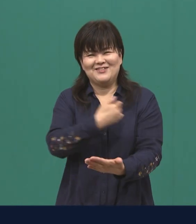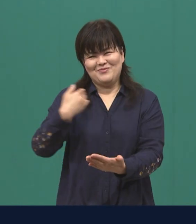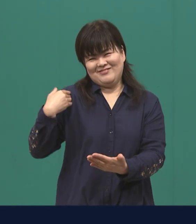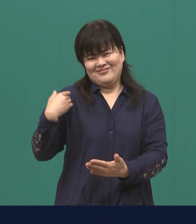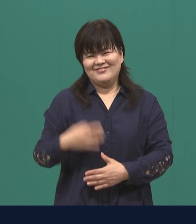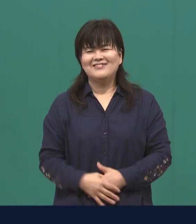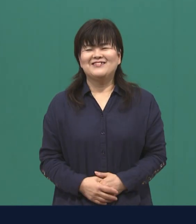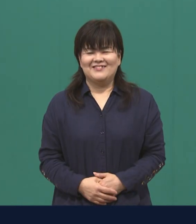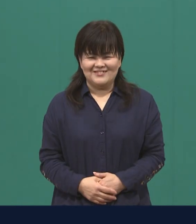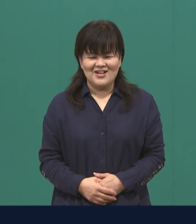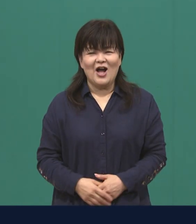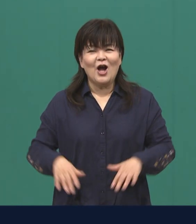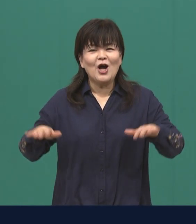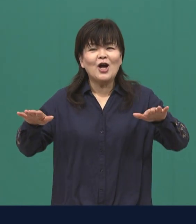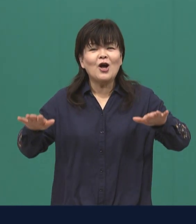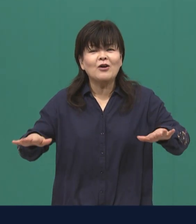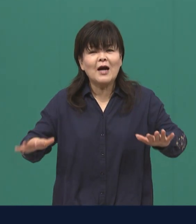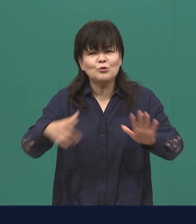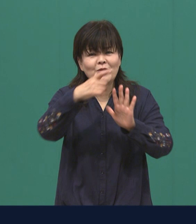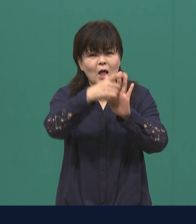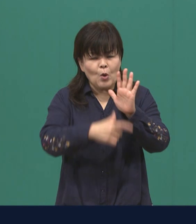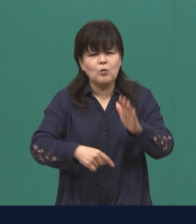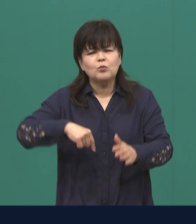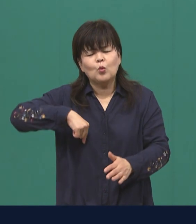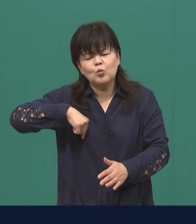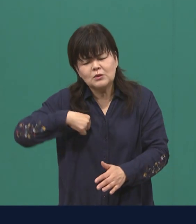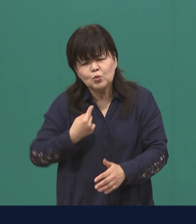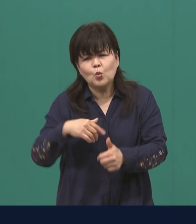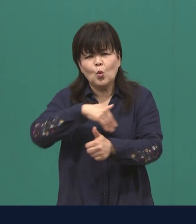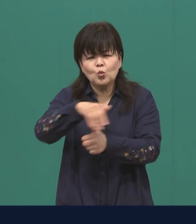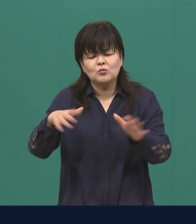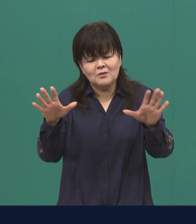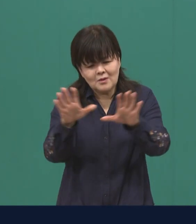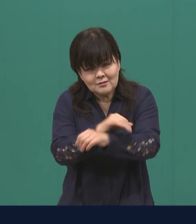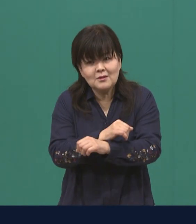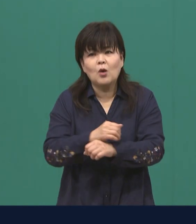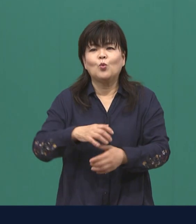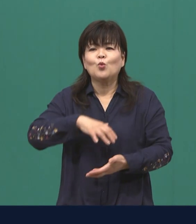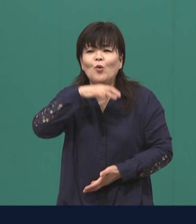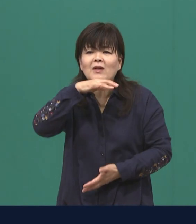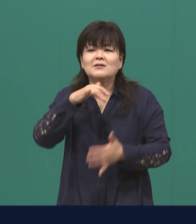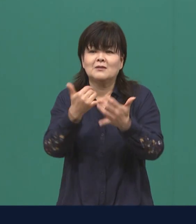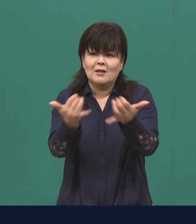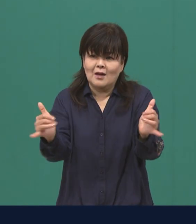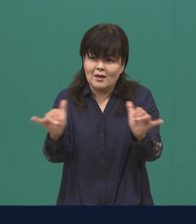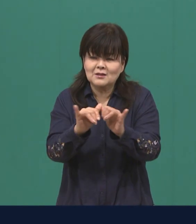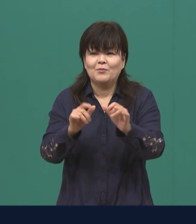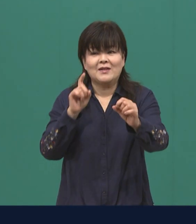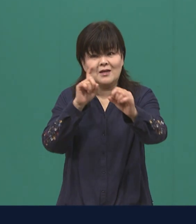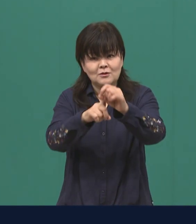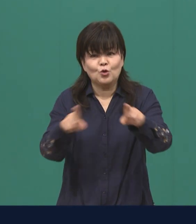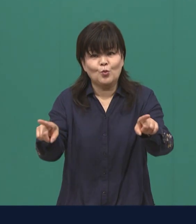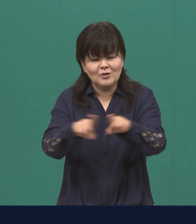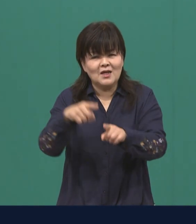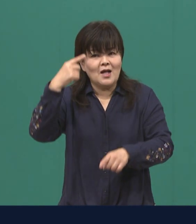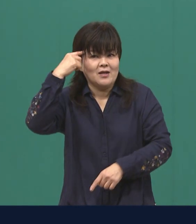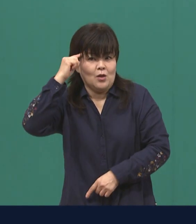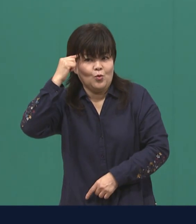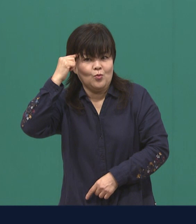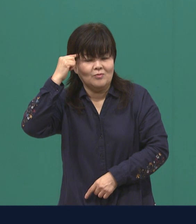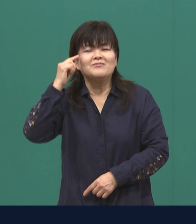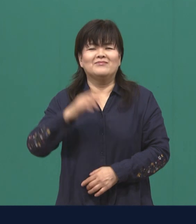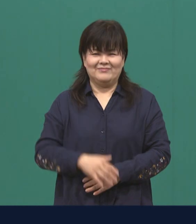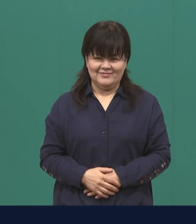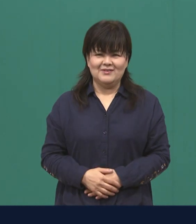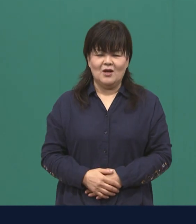、そこでも参加できます。今回のテーマは孤立・孤独のない高齢社会を目指して